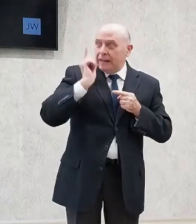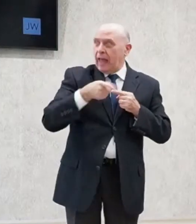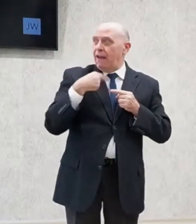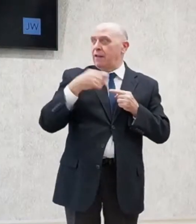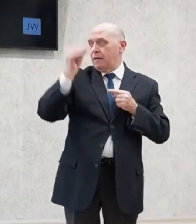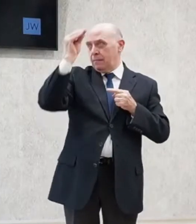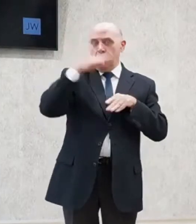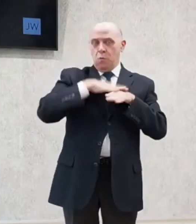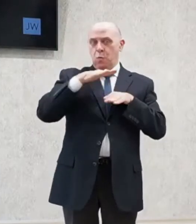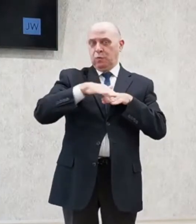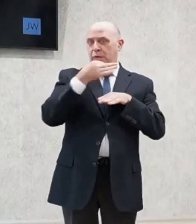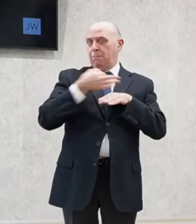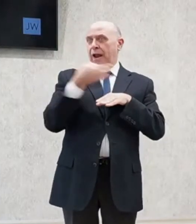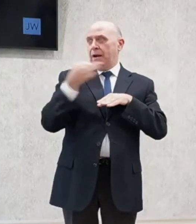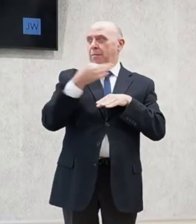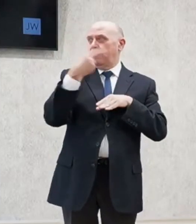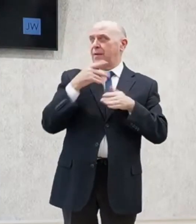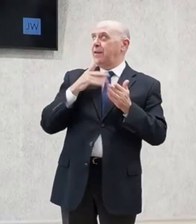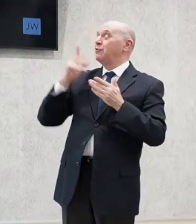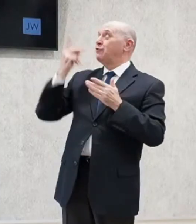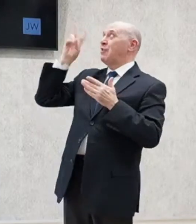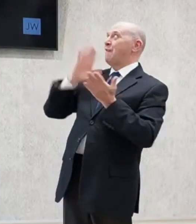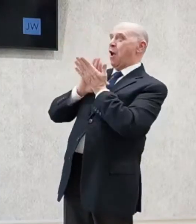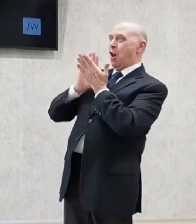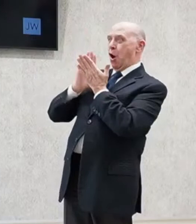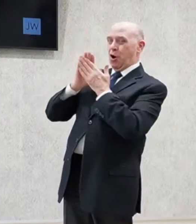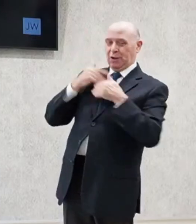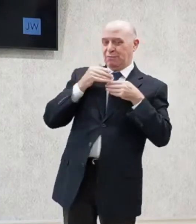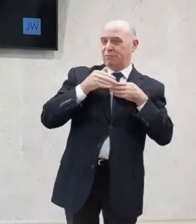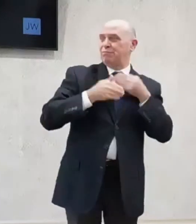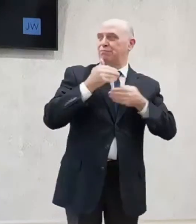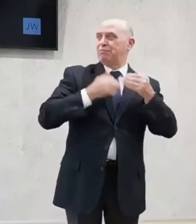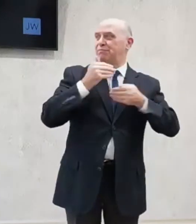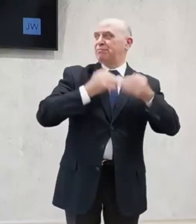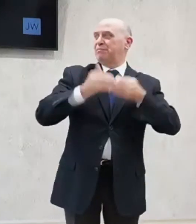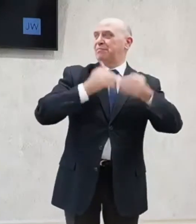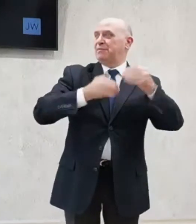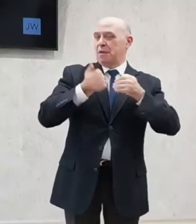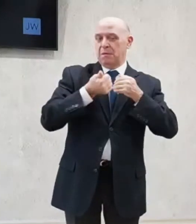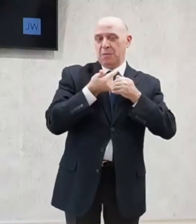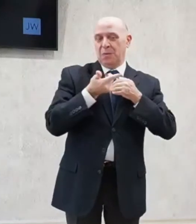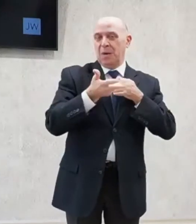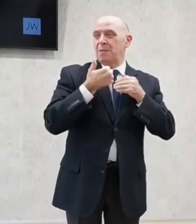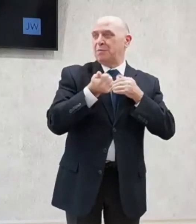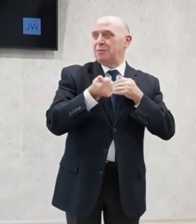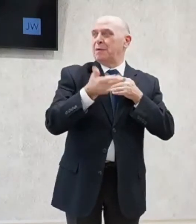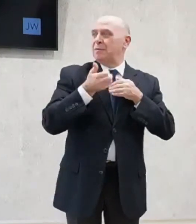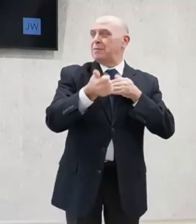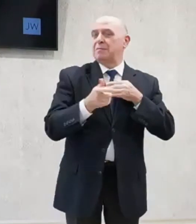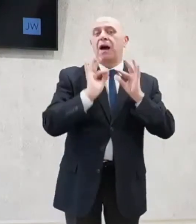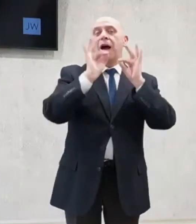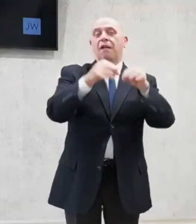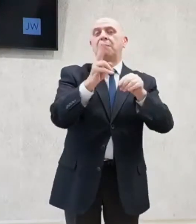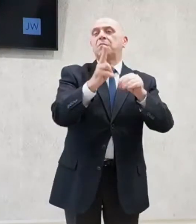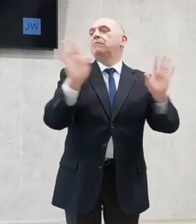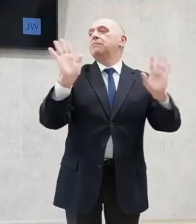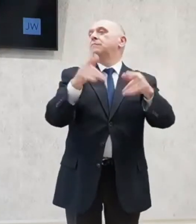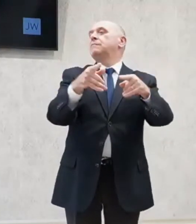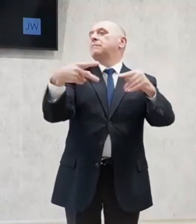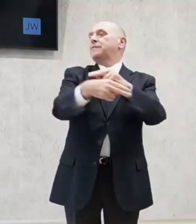realmente vissuti alla lode del nostro creatore Ciao a Dio e così in quel momento potremmo contare